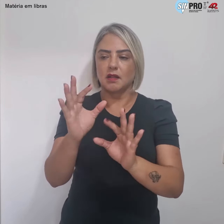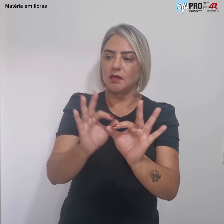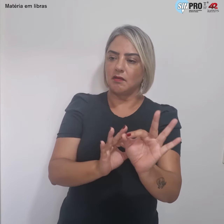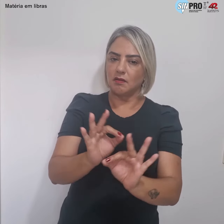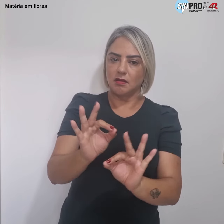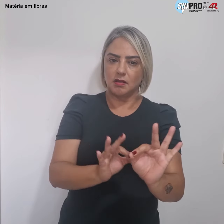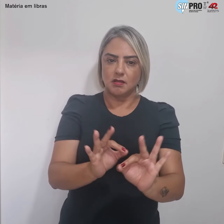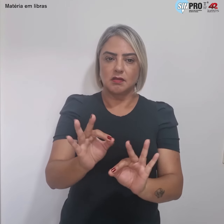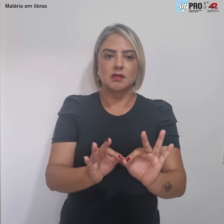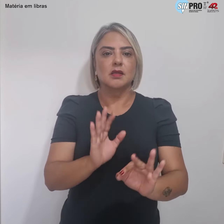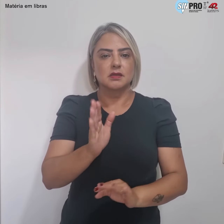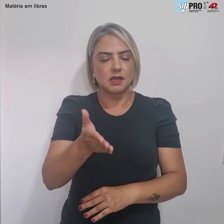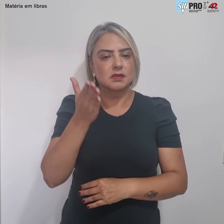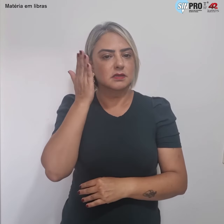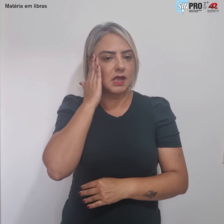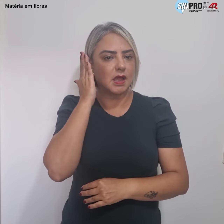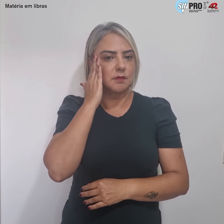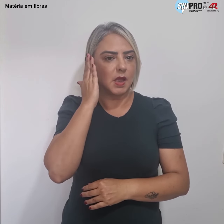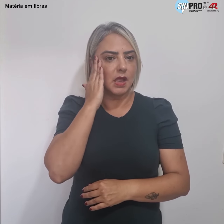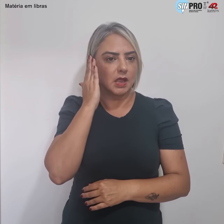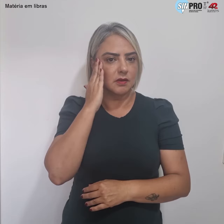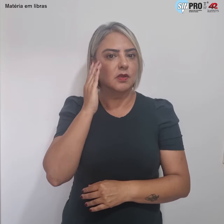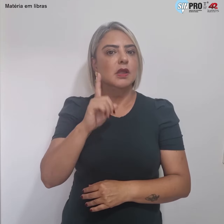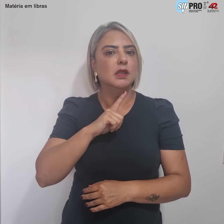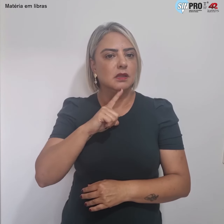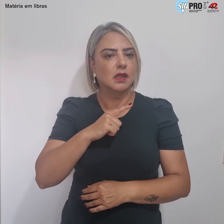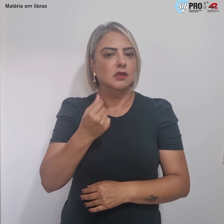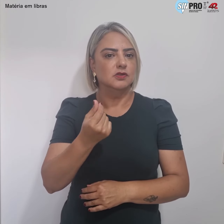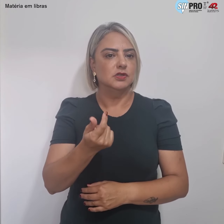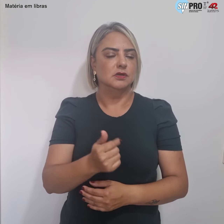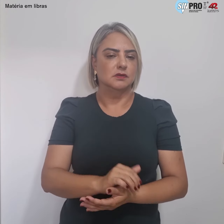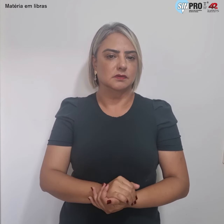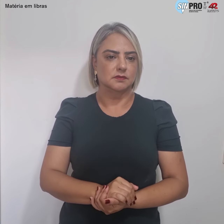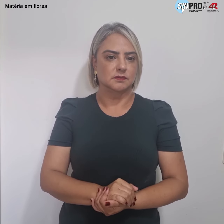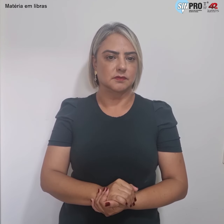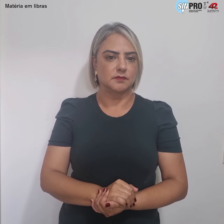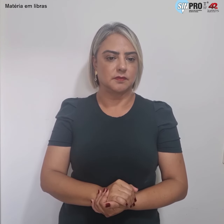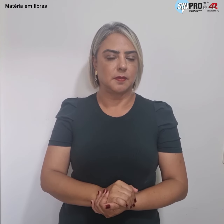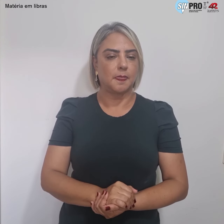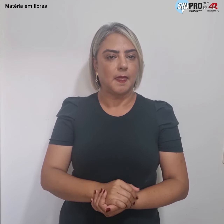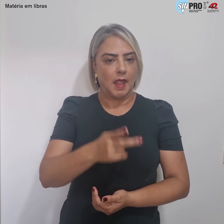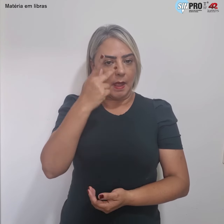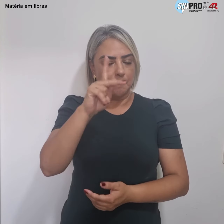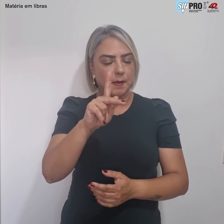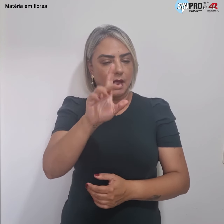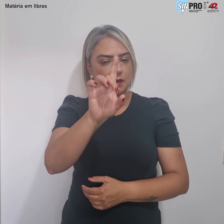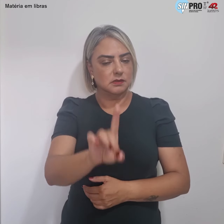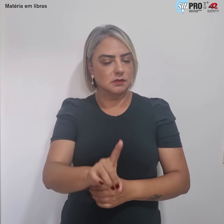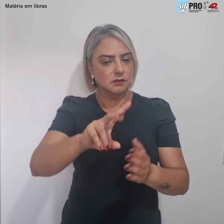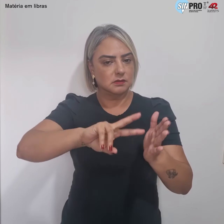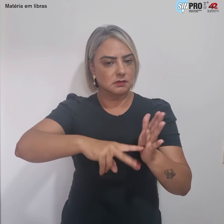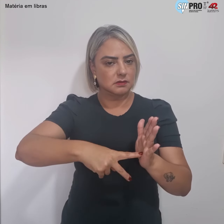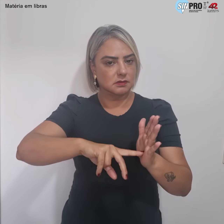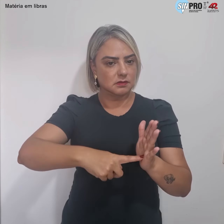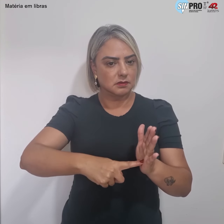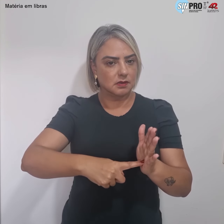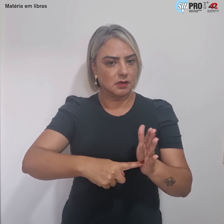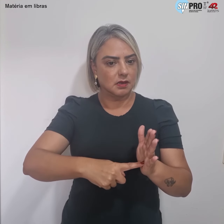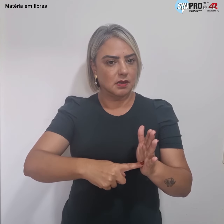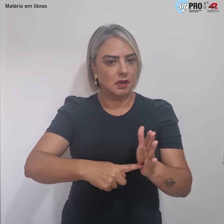organizariam já sabendo com o que contar. Para a diretoria colegiada do sindicato, a